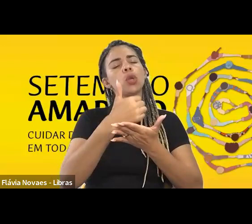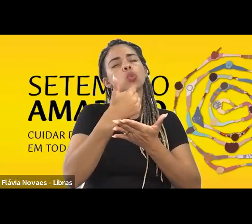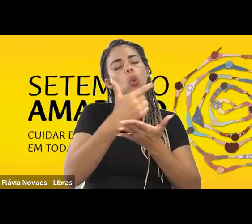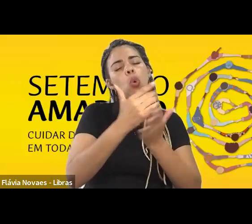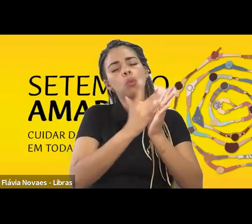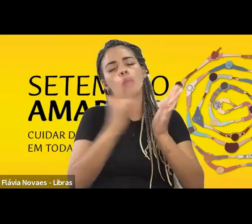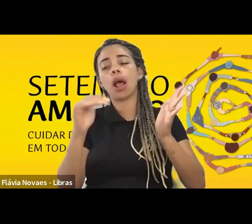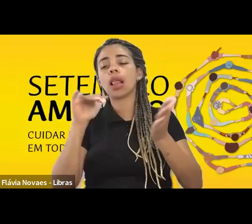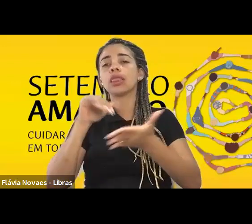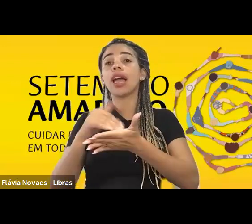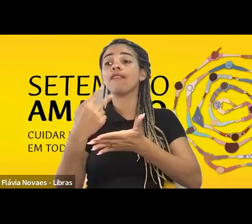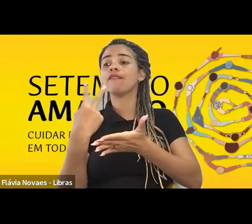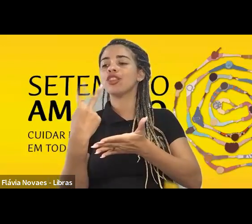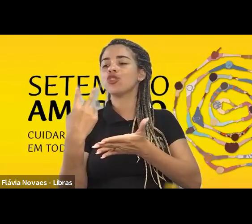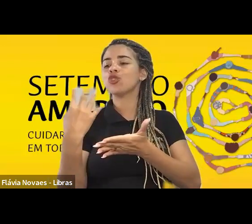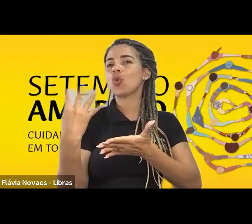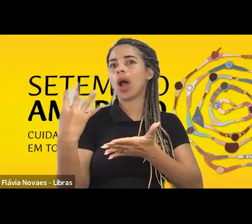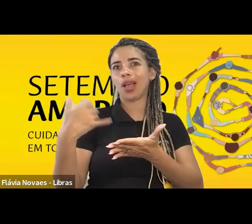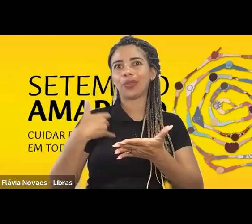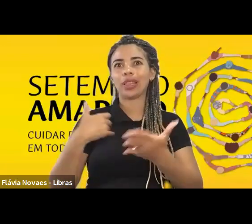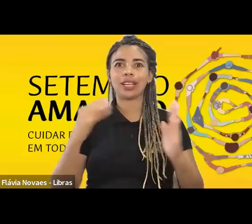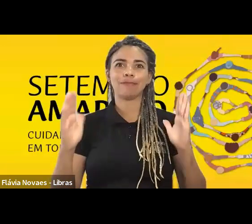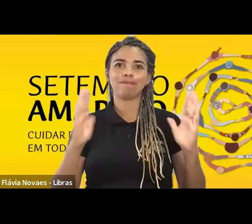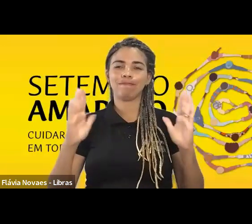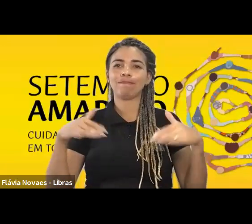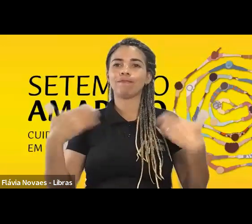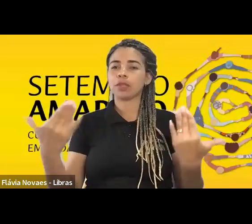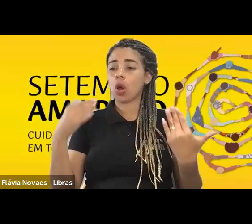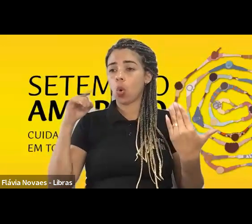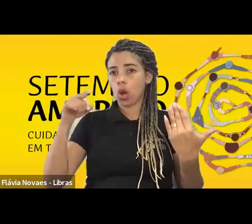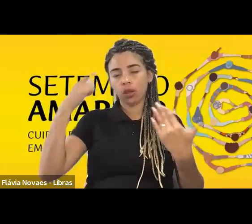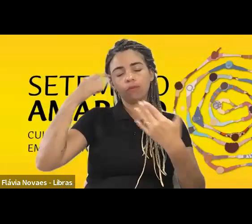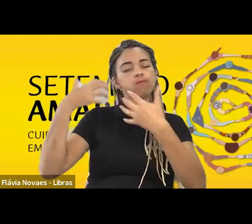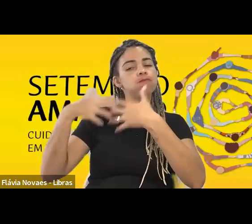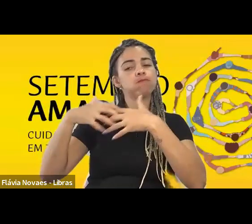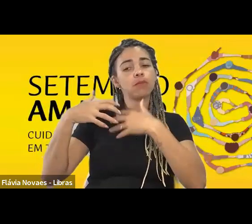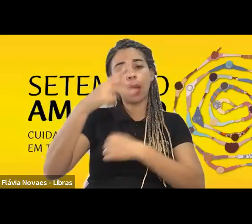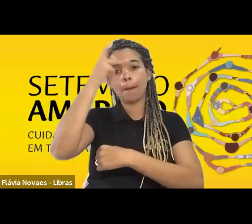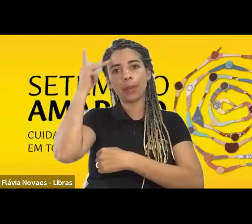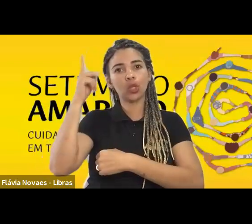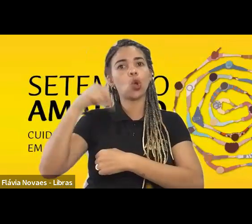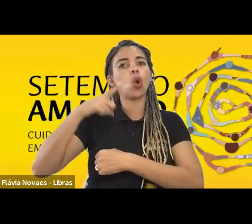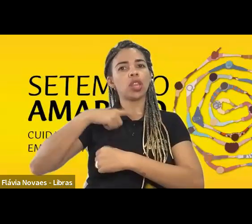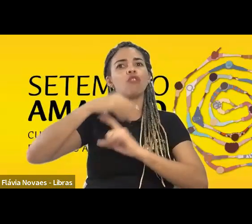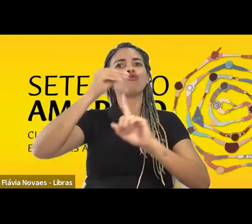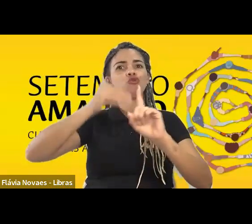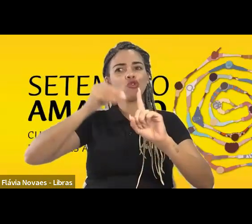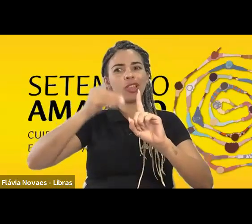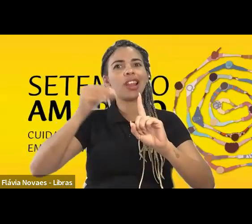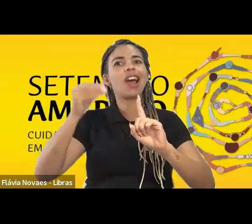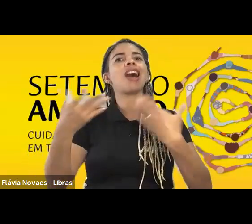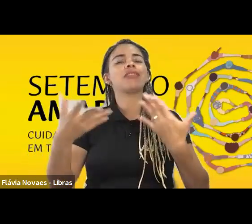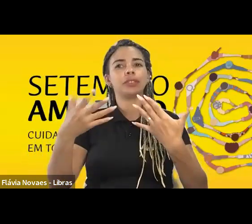Então, até lá esse sujeito, ou qualquer um de nós, esteve mais vulnerável mesmo. E veja que esse processo